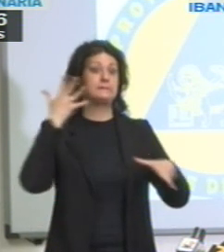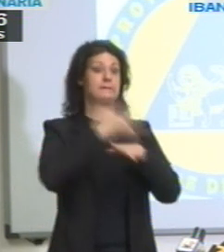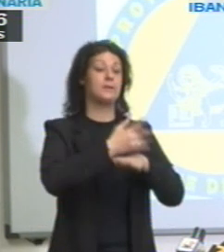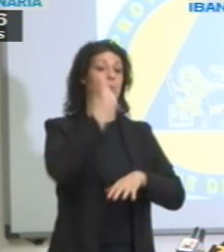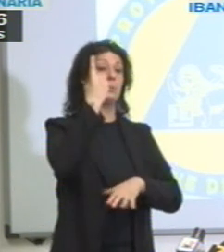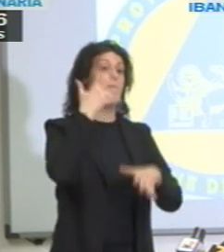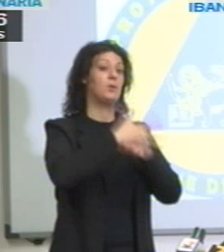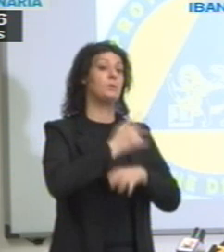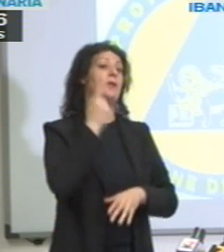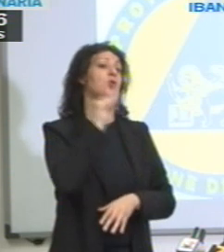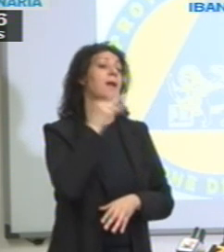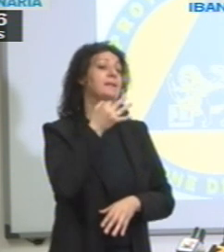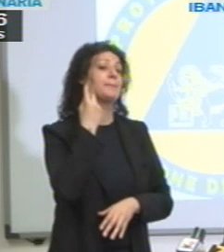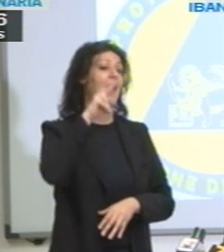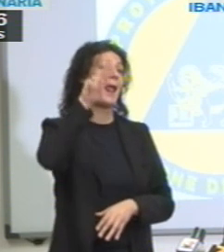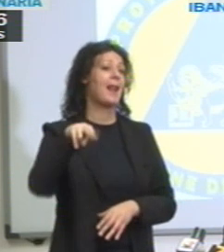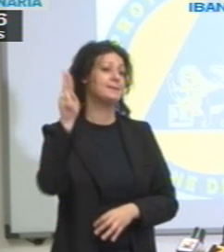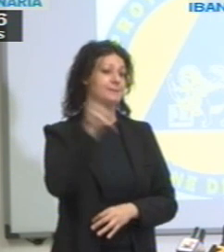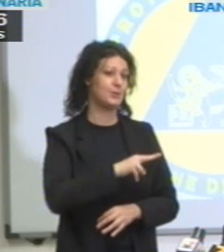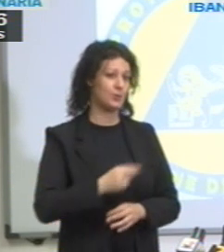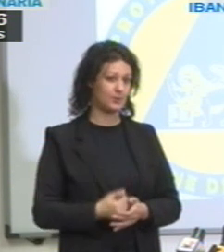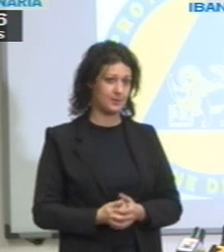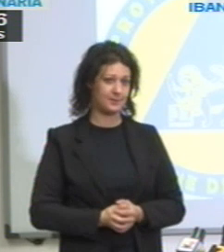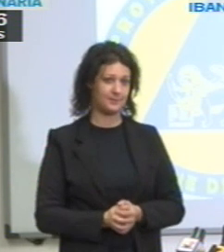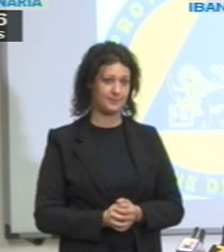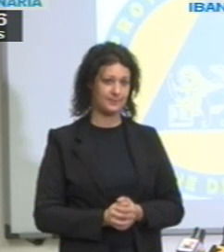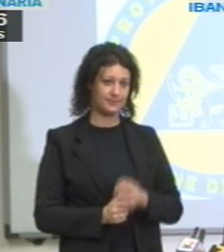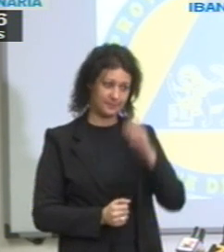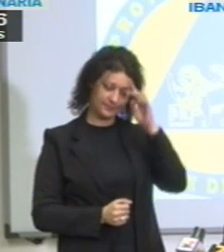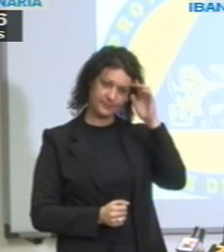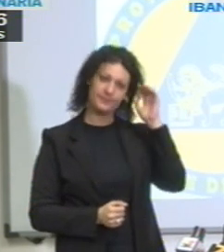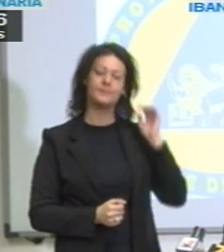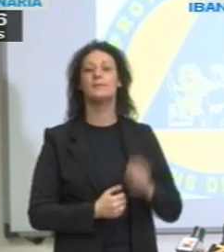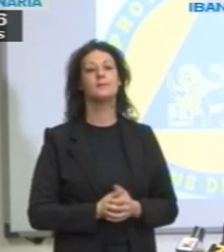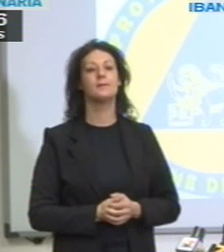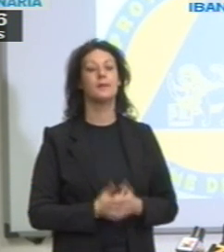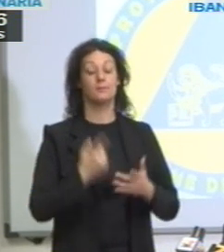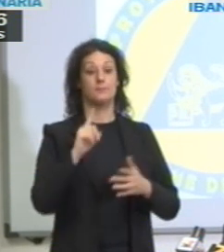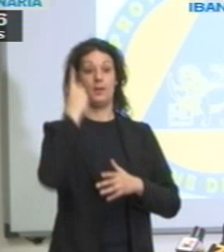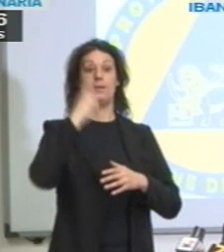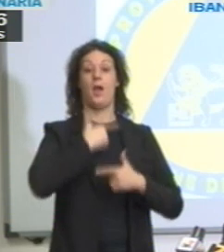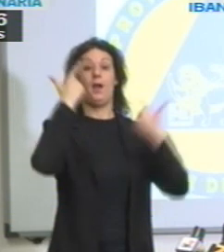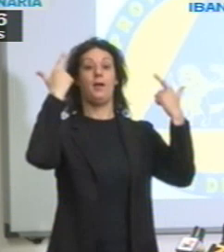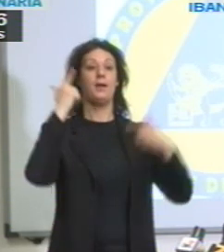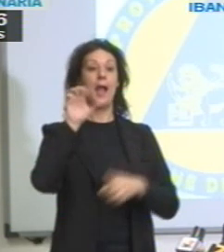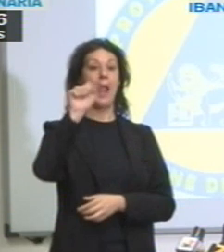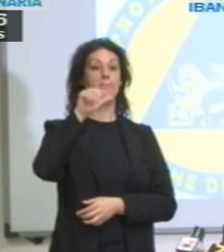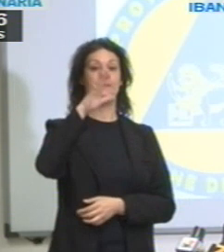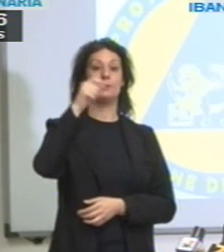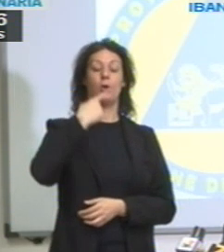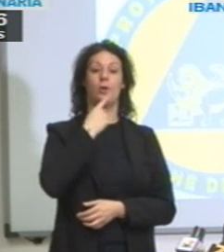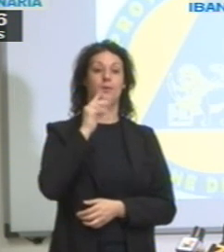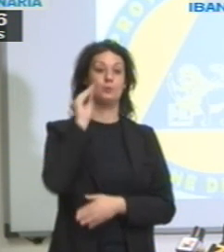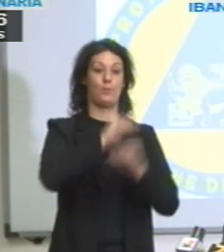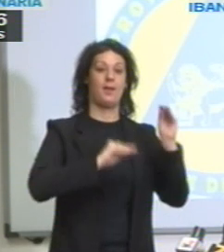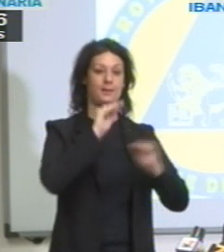delle elezioni, Presidente. Allora, non so fino a quando andremo avanti con questo ping pong io